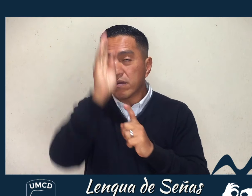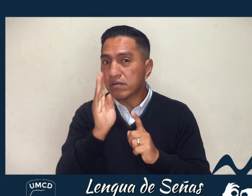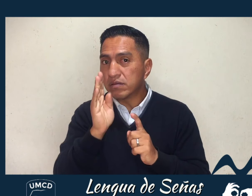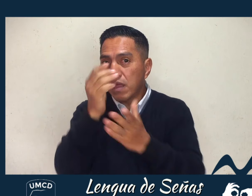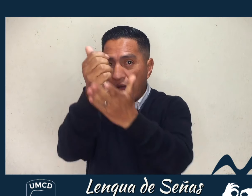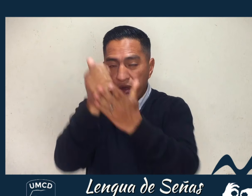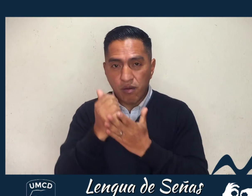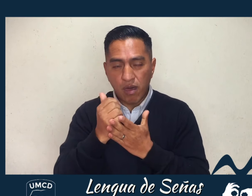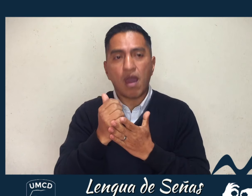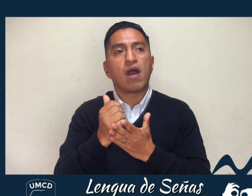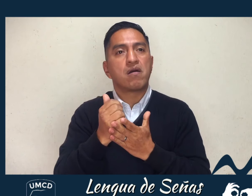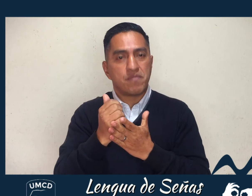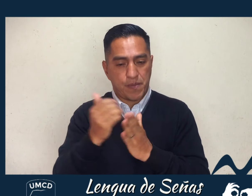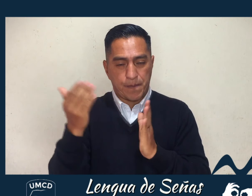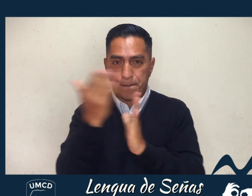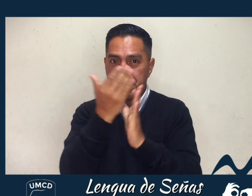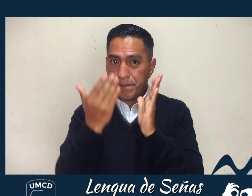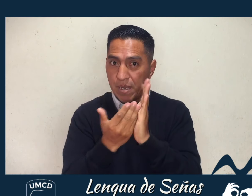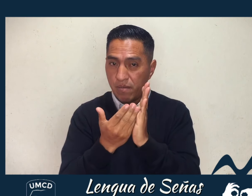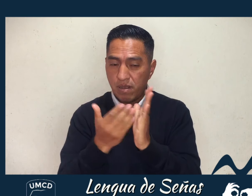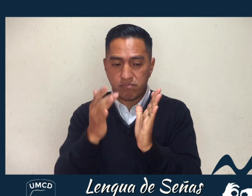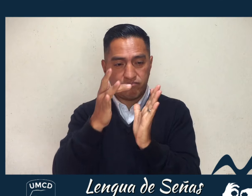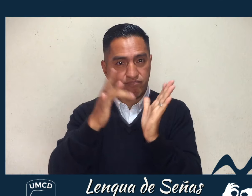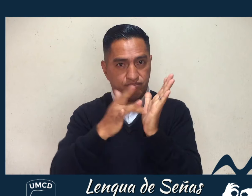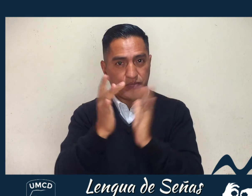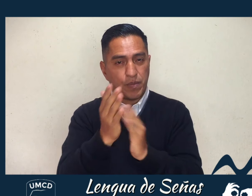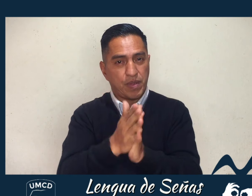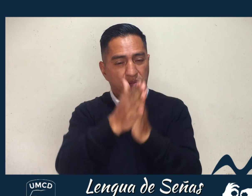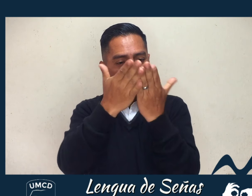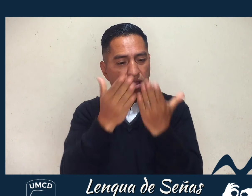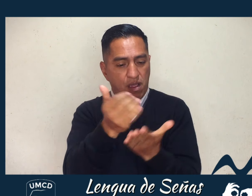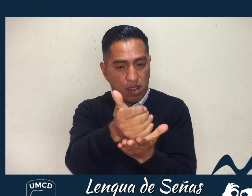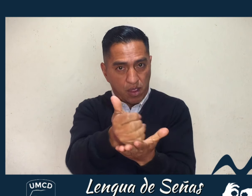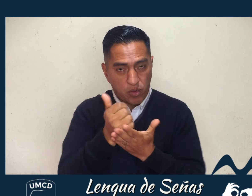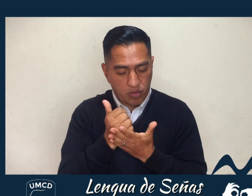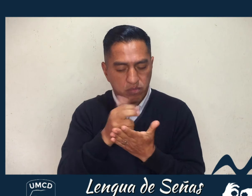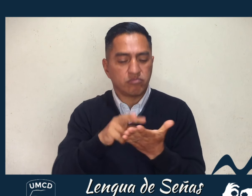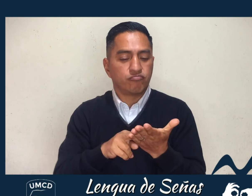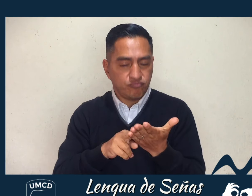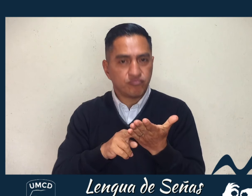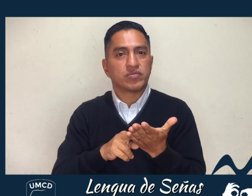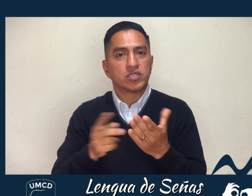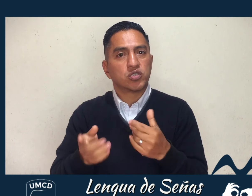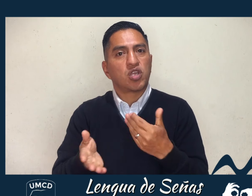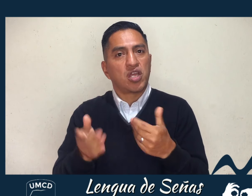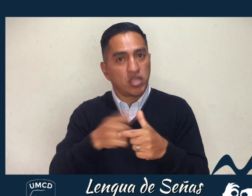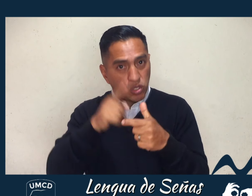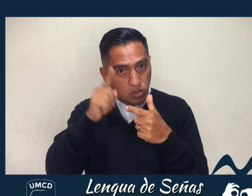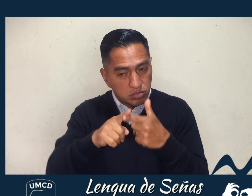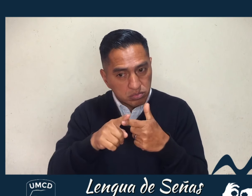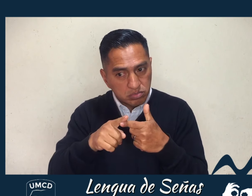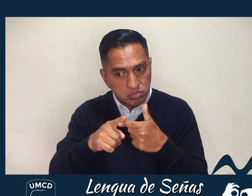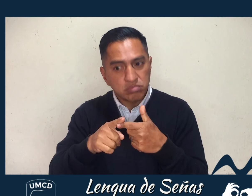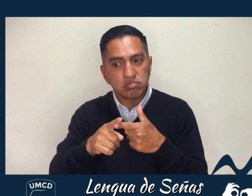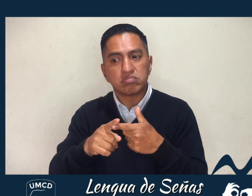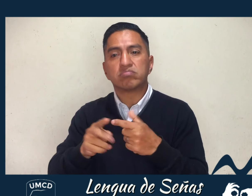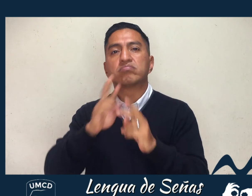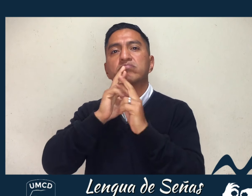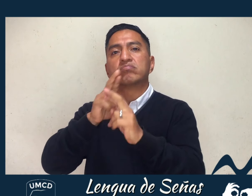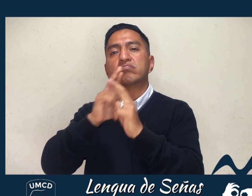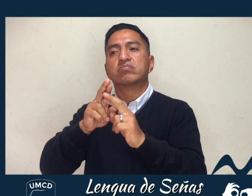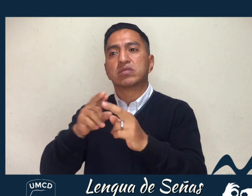bíblico, es 100% probable que nosotros demos respuestas espontáneas